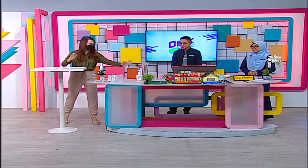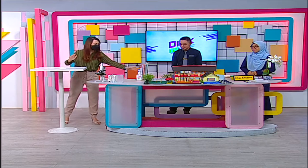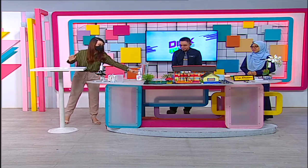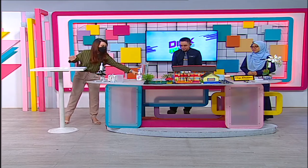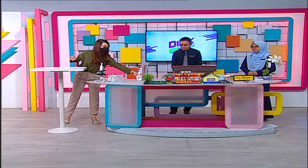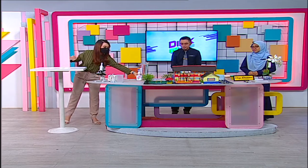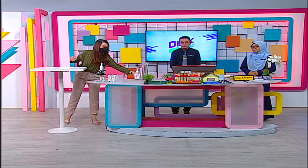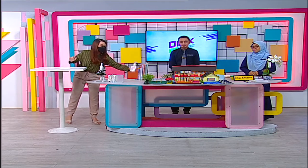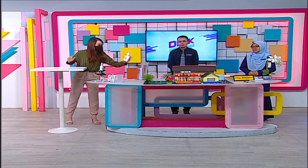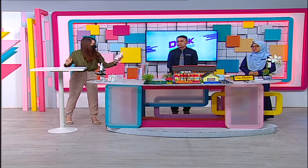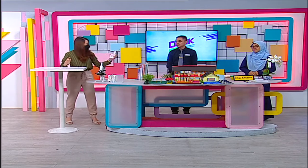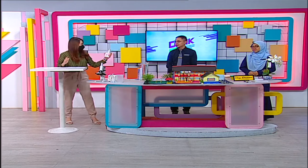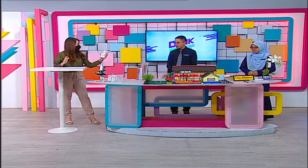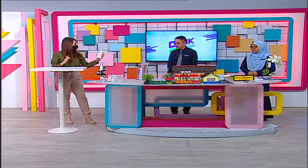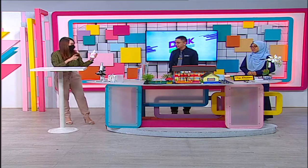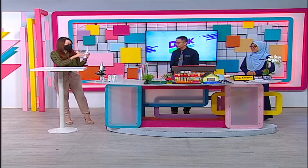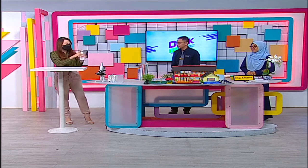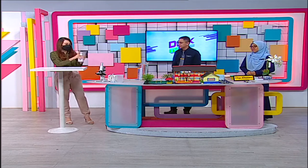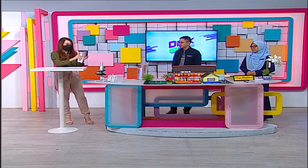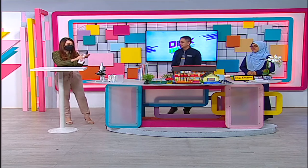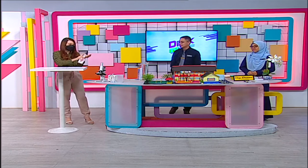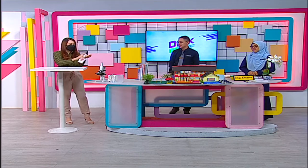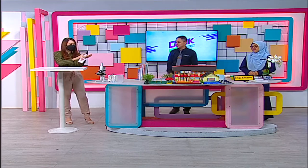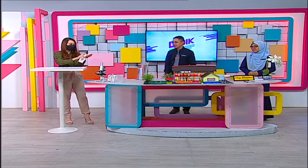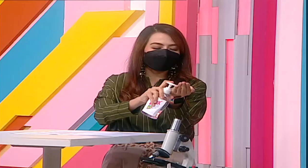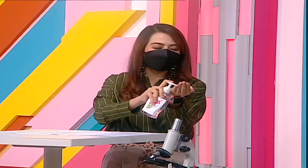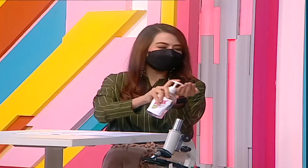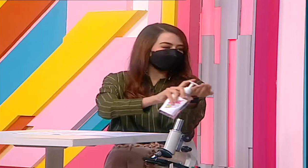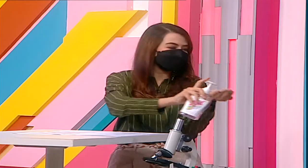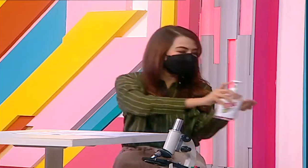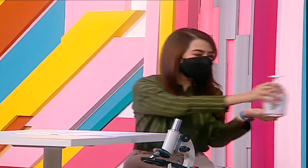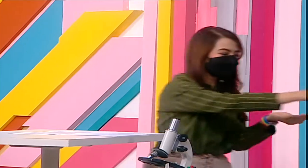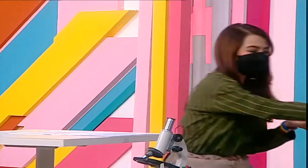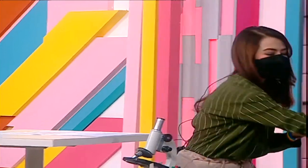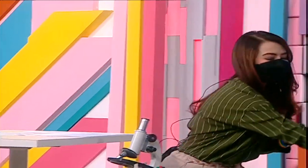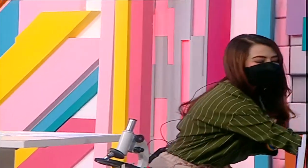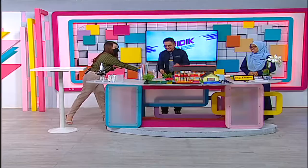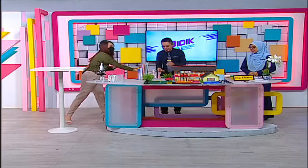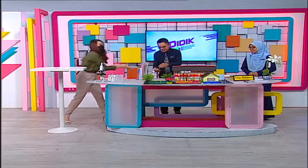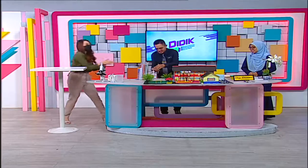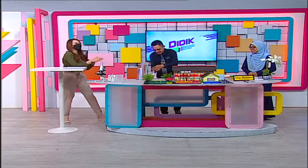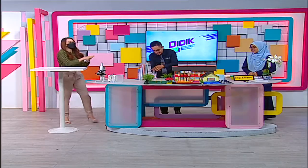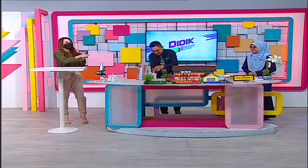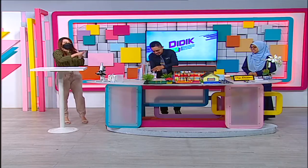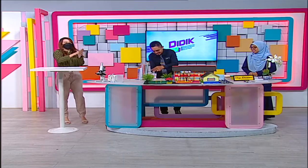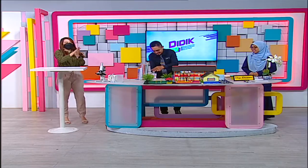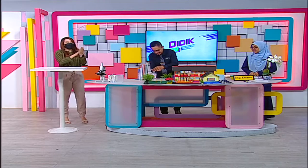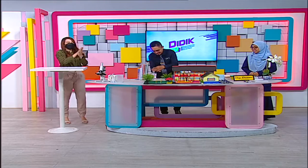adalah sanitizer. Jadi saya akan memakai dulu, kemudian giliran cikgu, ya. Silakan cikgu.